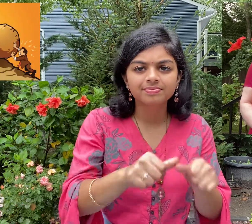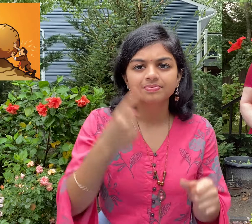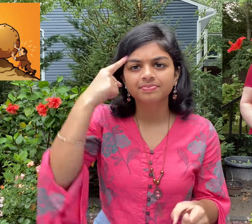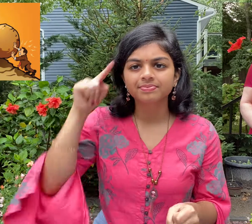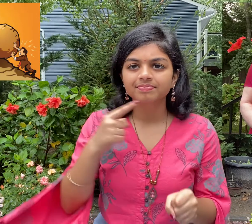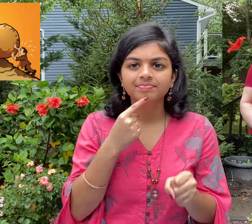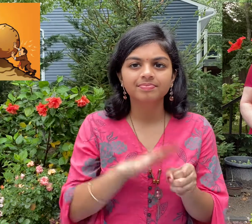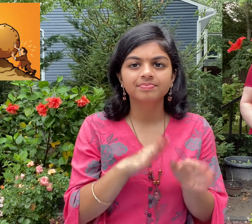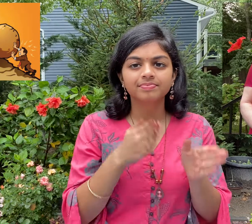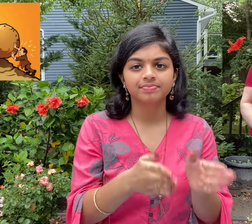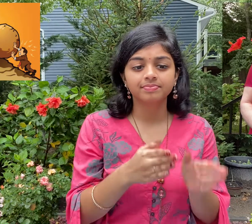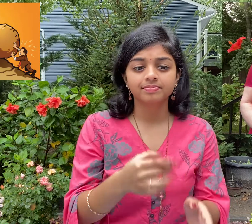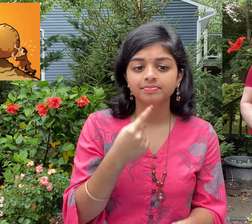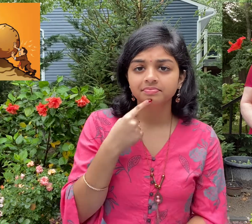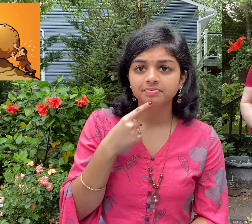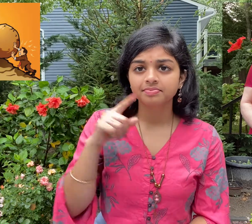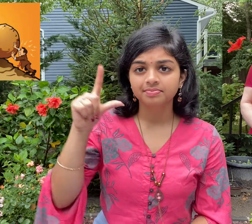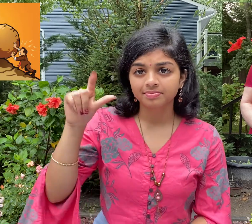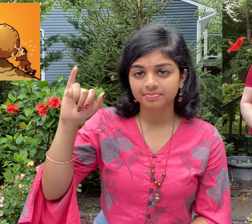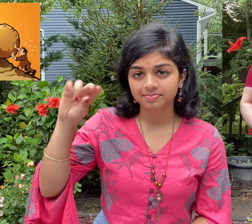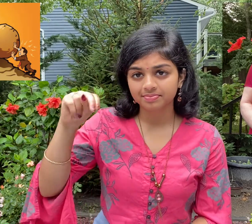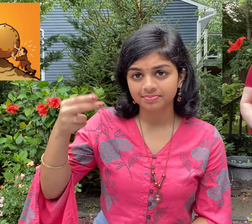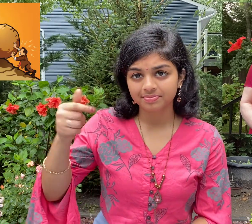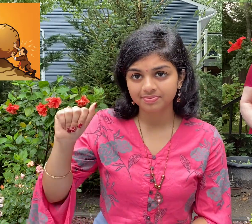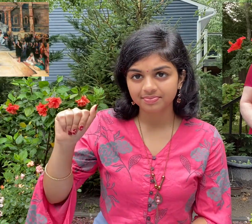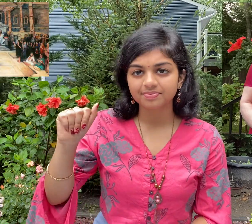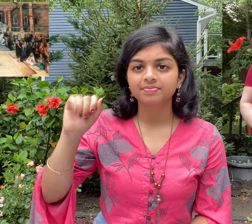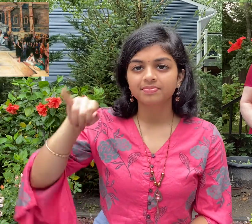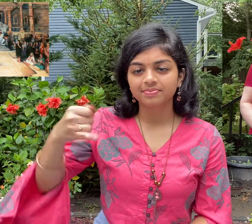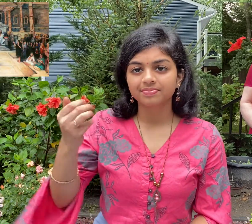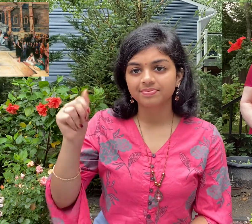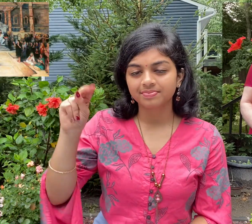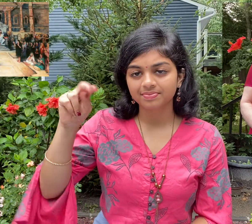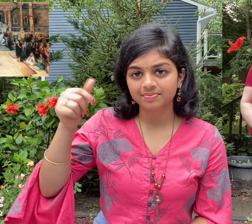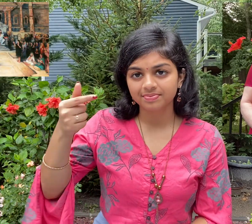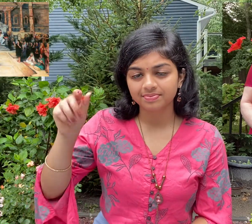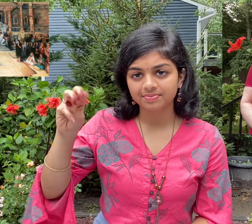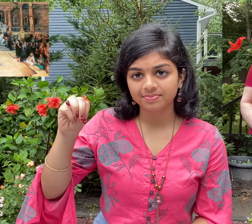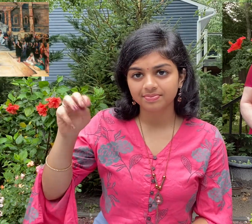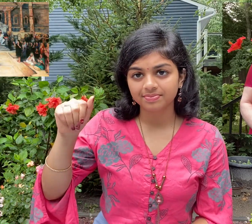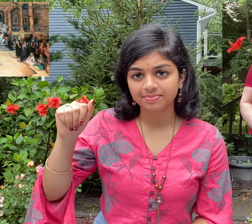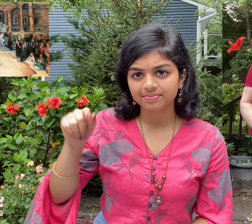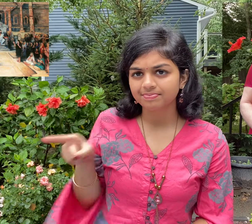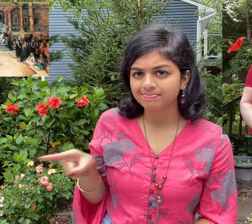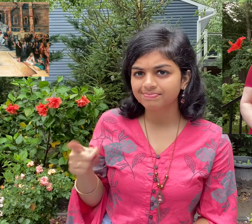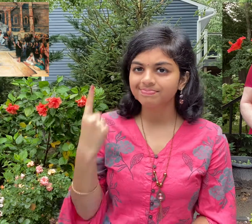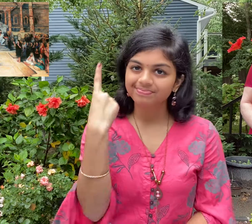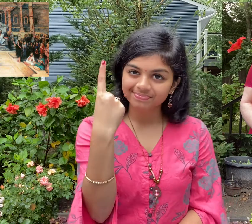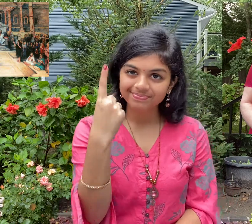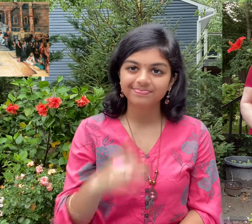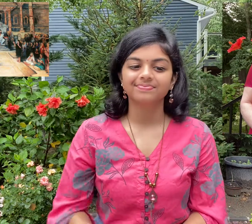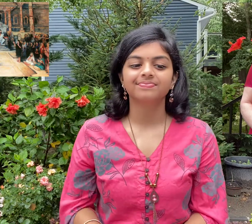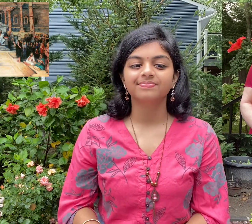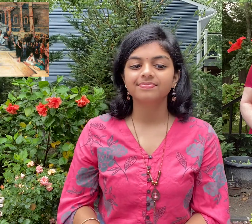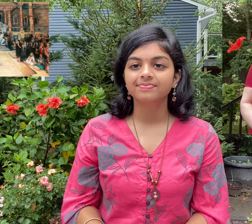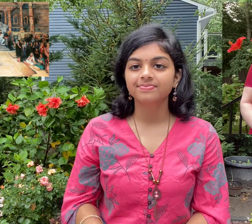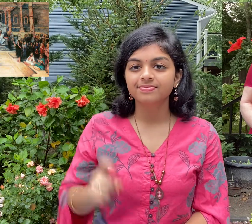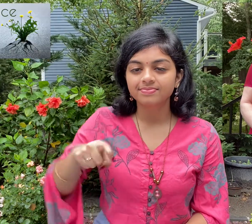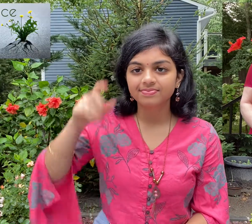Chala, Beku, Sharanange Linga Jangama